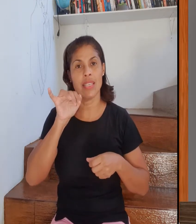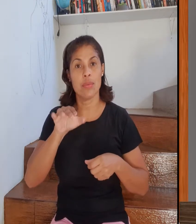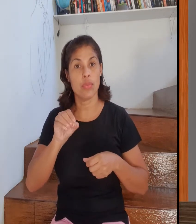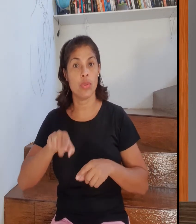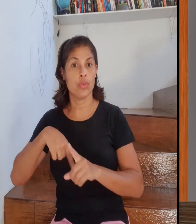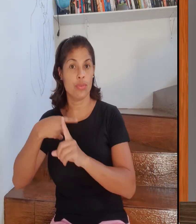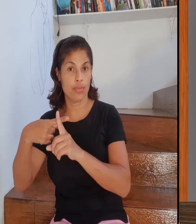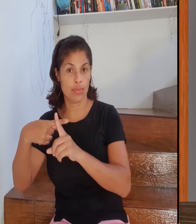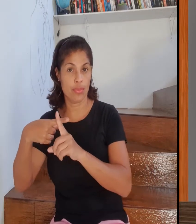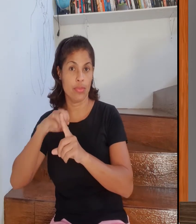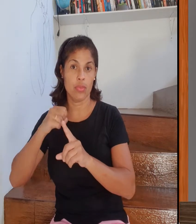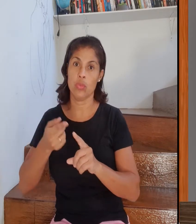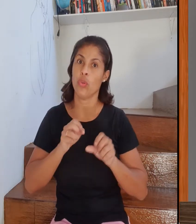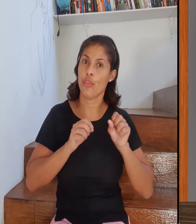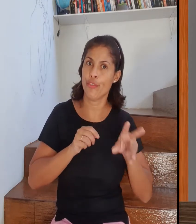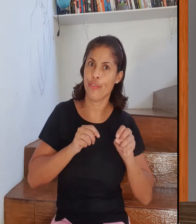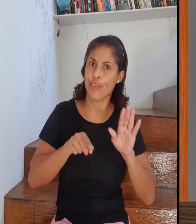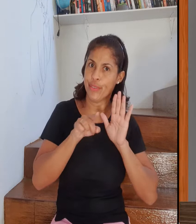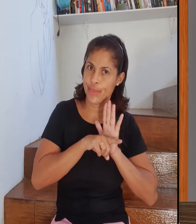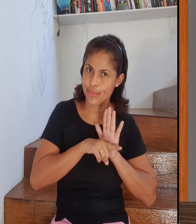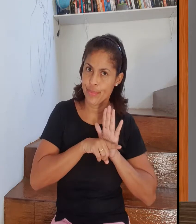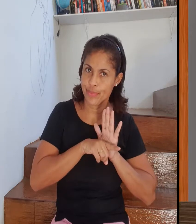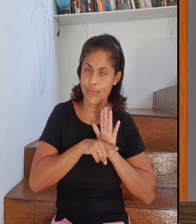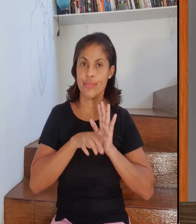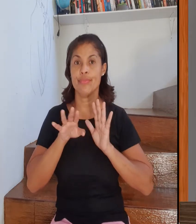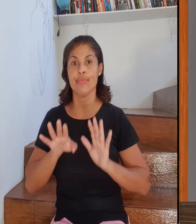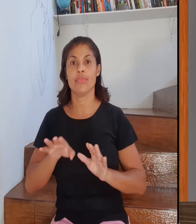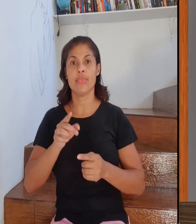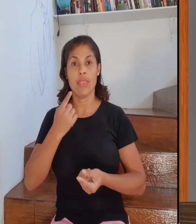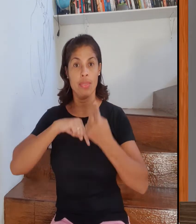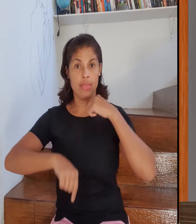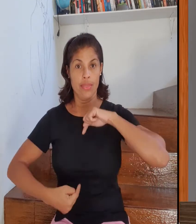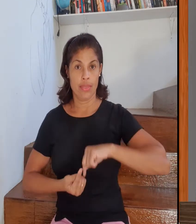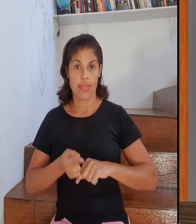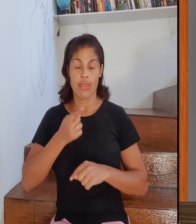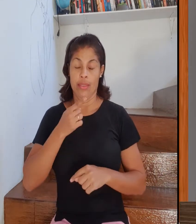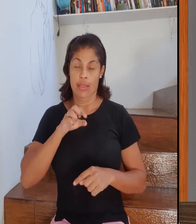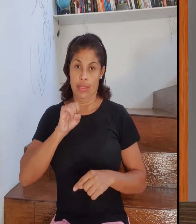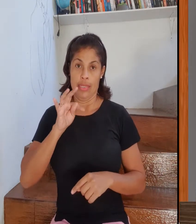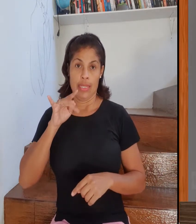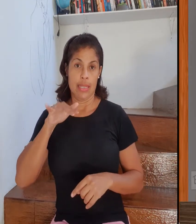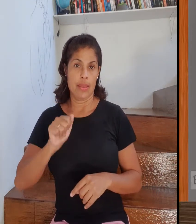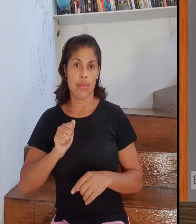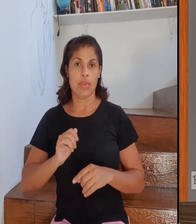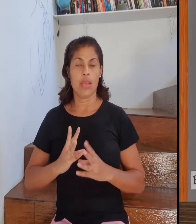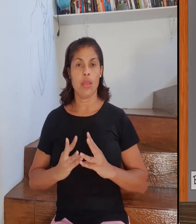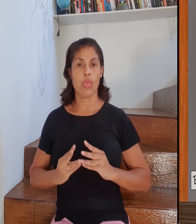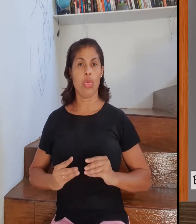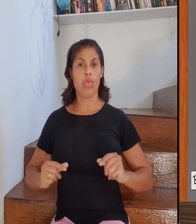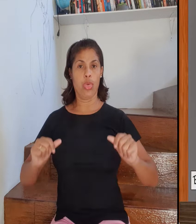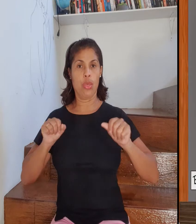ser benéfico ou tóxico. Da circulação sistêmica, o medicamento é